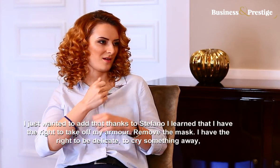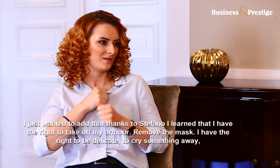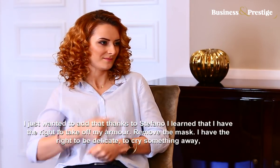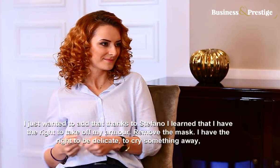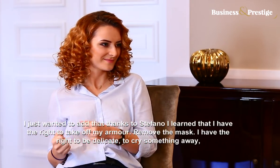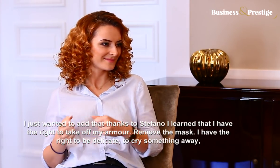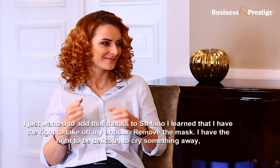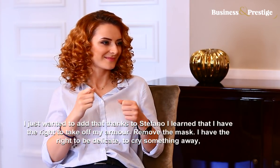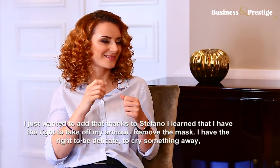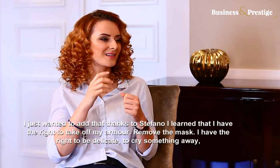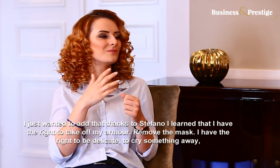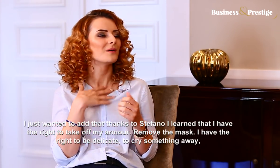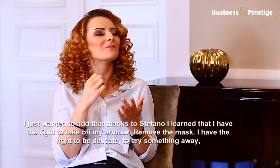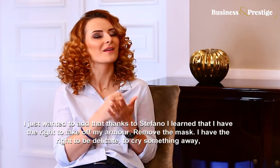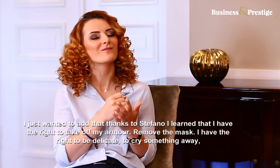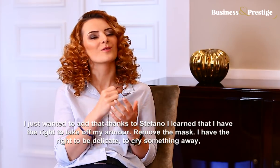mam prawo